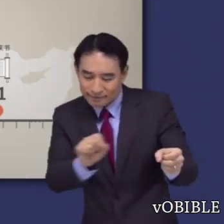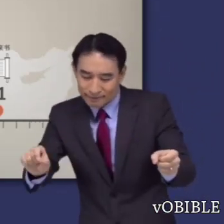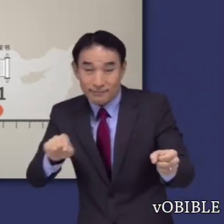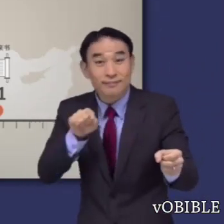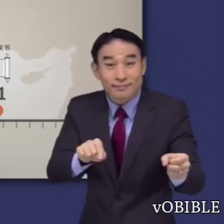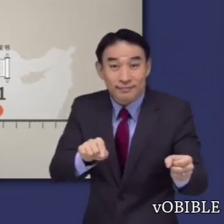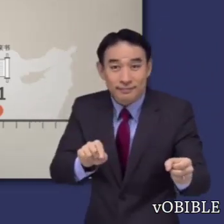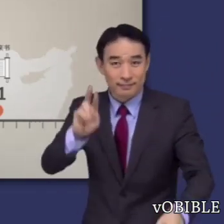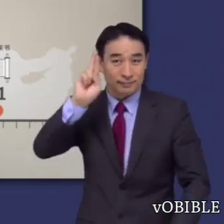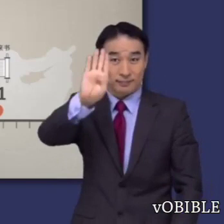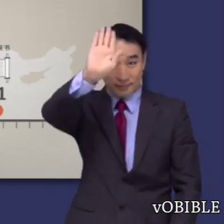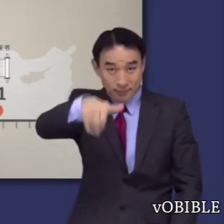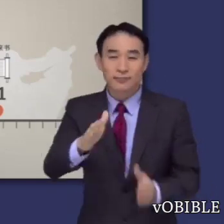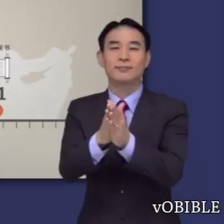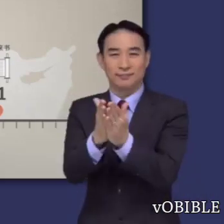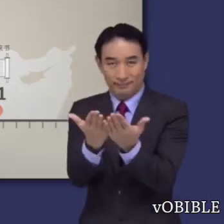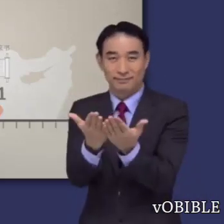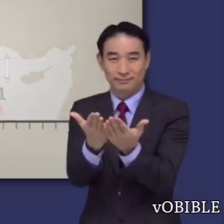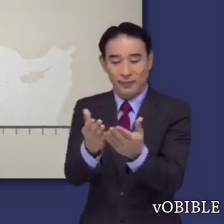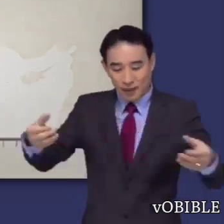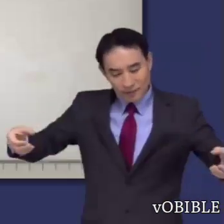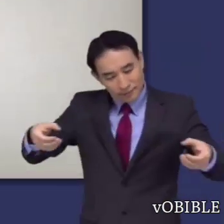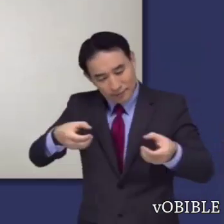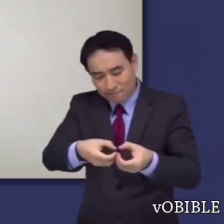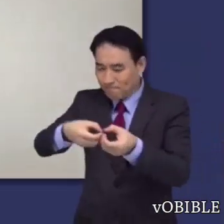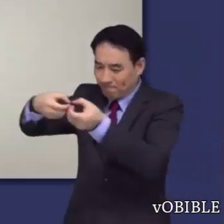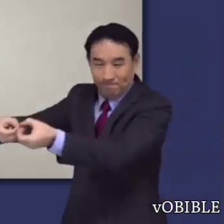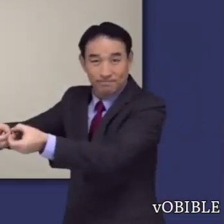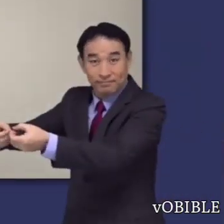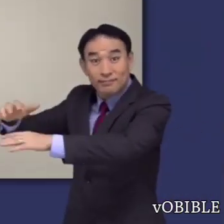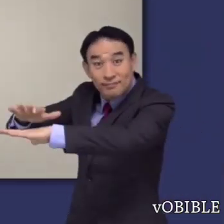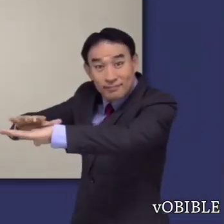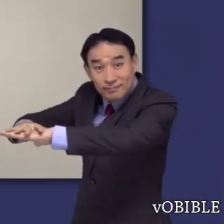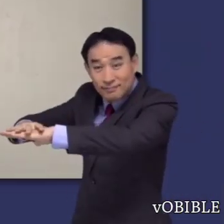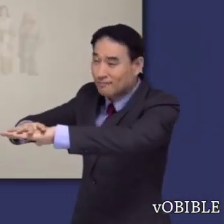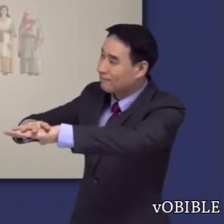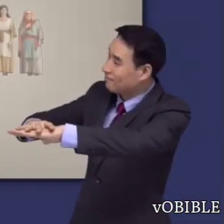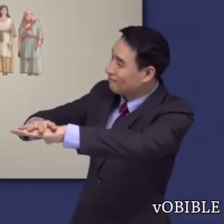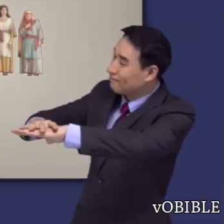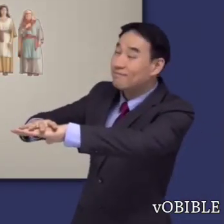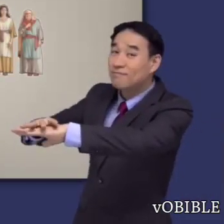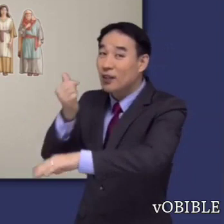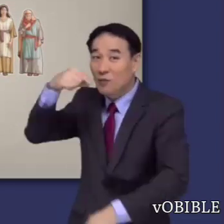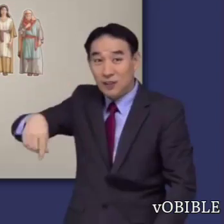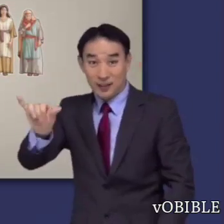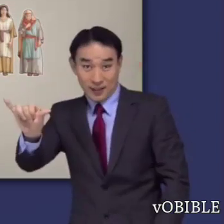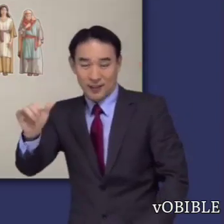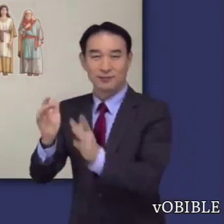释。信的内容显示，这封信是写给住在犹地亚的犹太裔基督徒